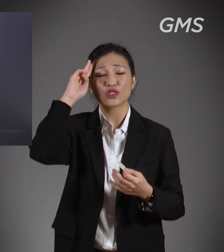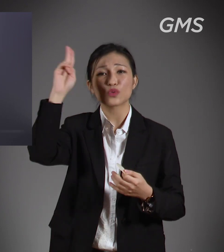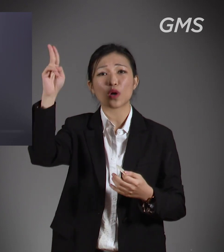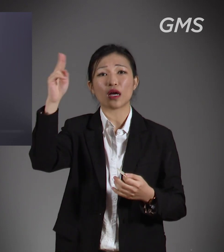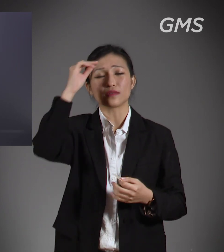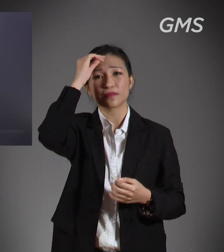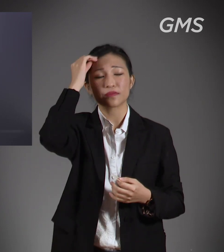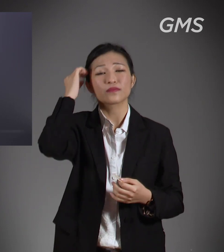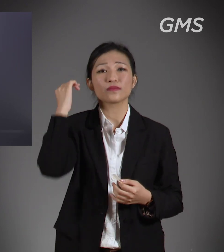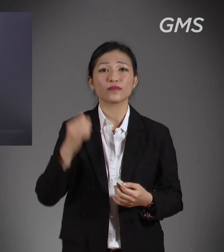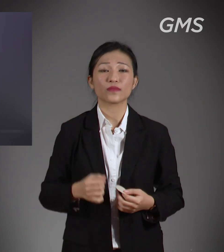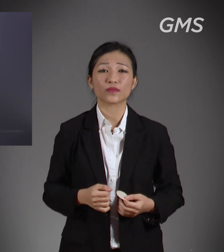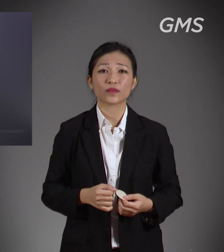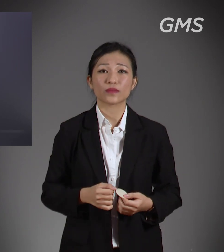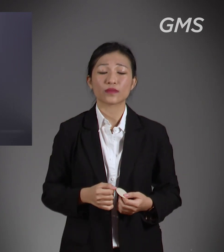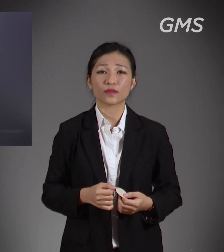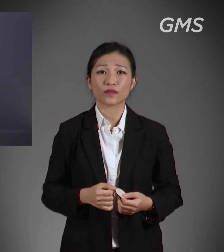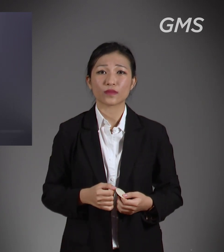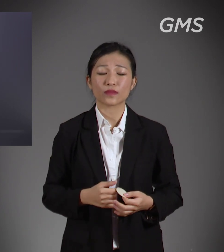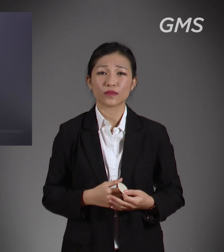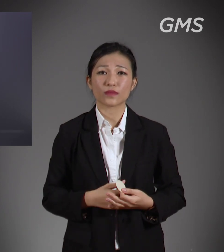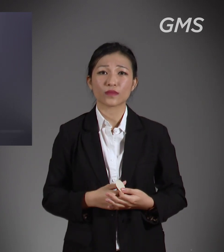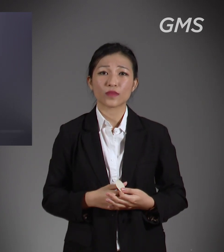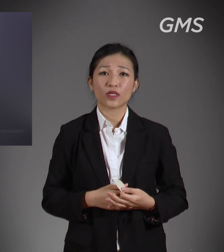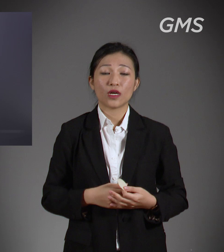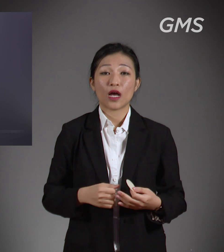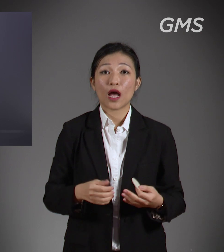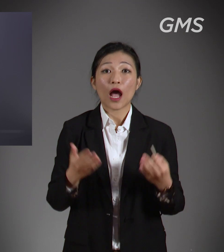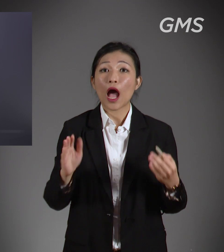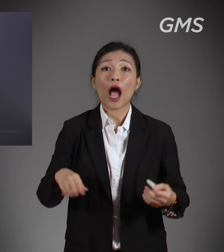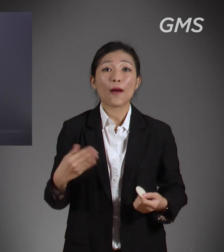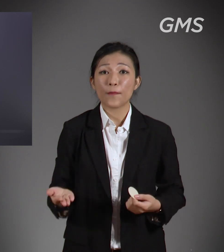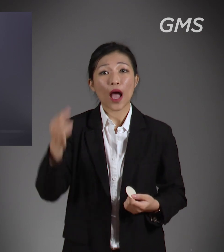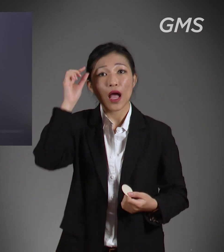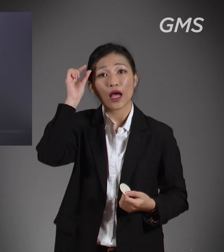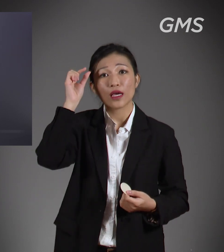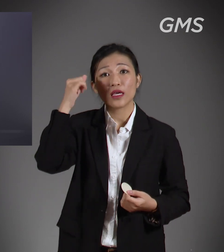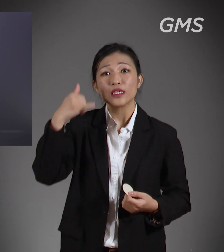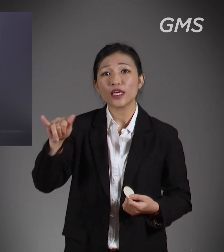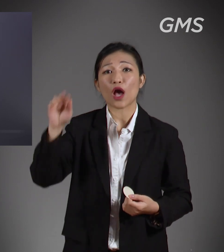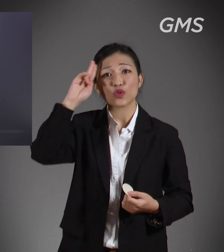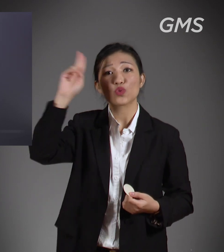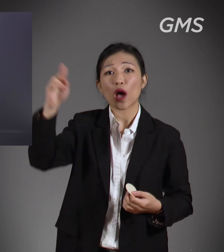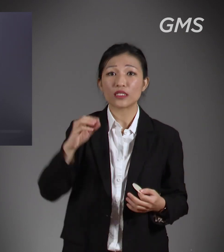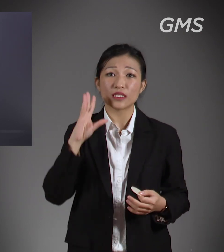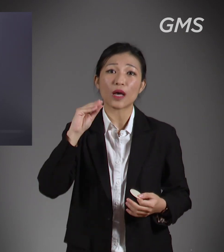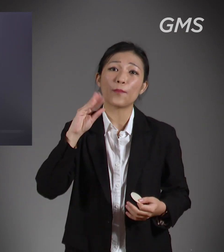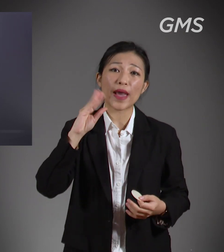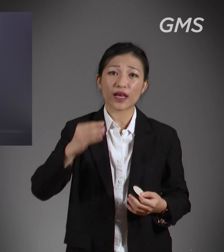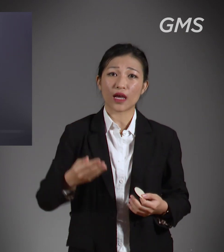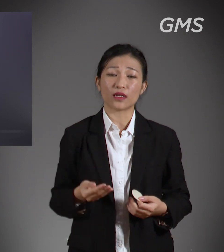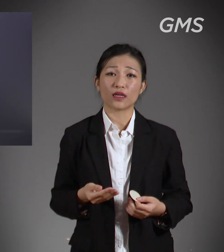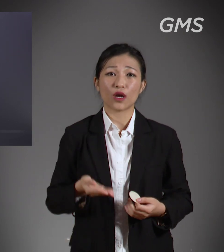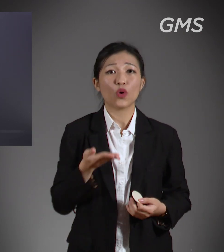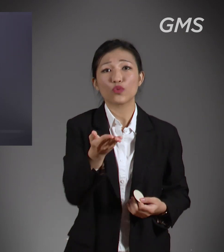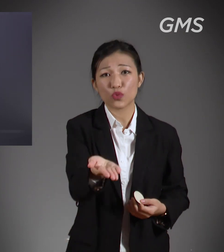Dengarkan firman Tuhan yang berkata, sebab apa yang telah kuteruskan kepadamu, telah aku terima dari Tuhan, yaitu bahwa Tuhan Yesus